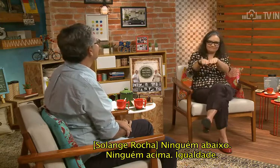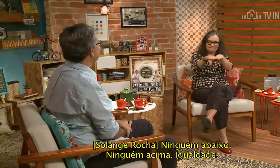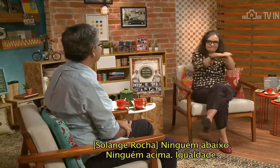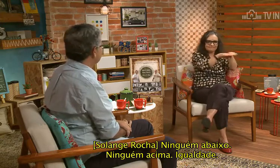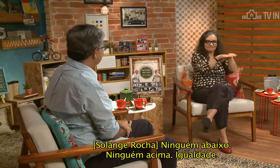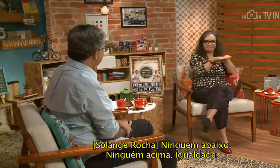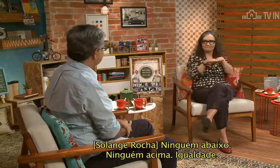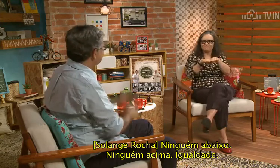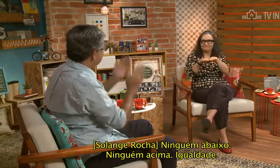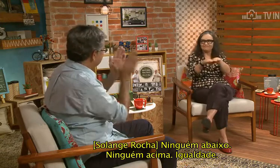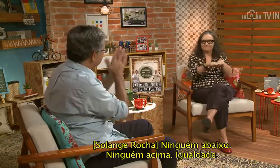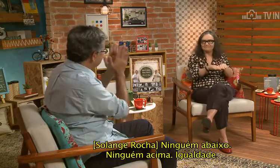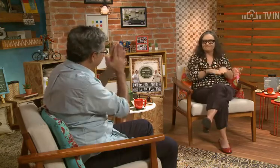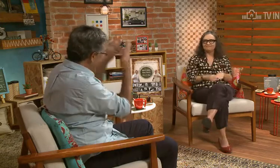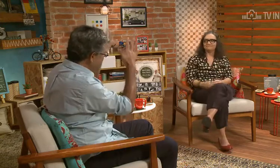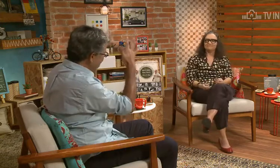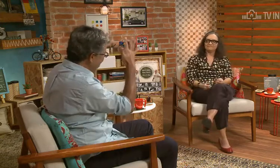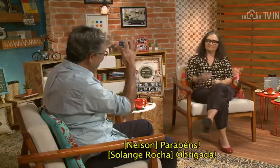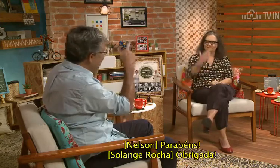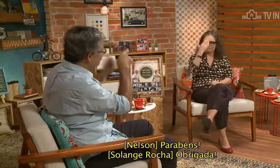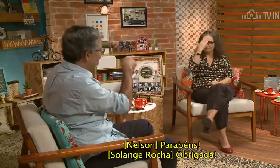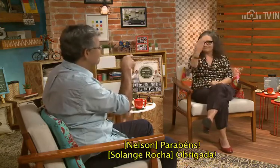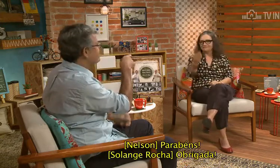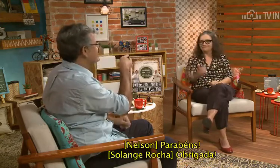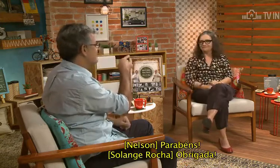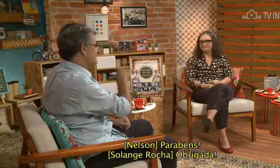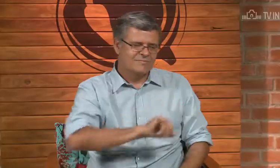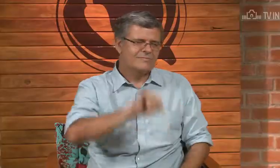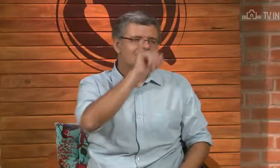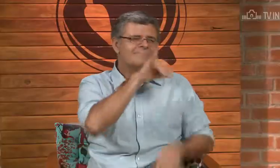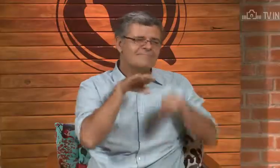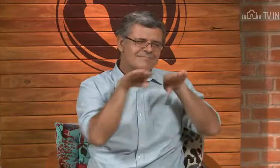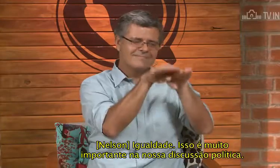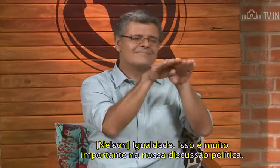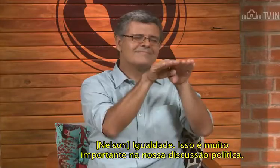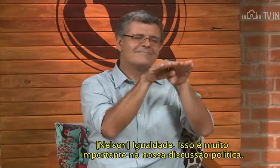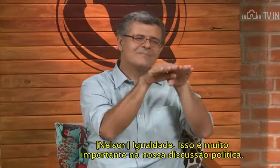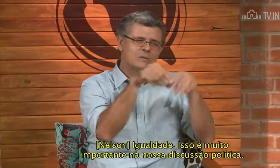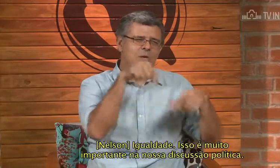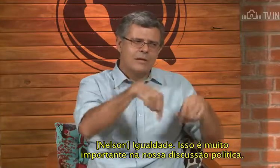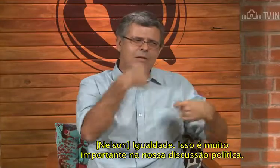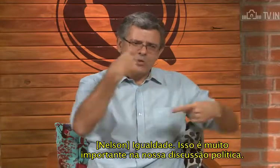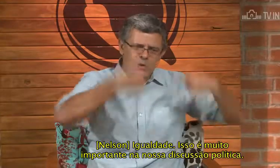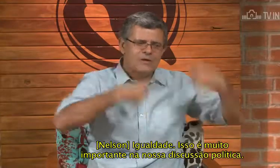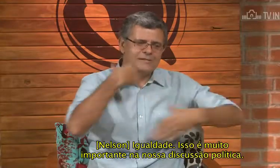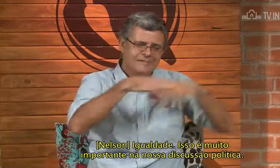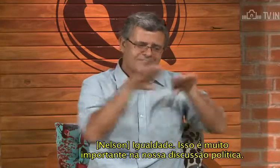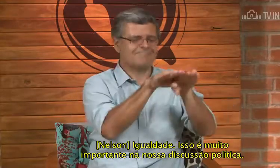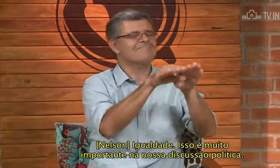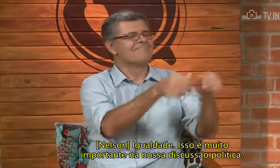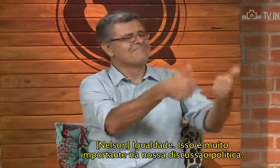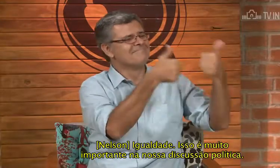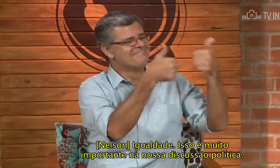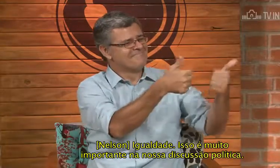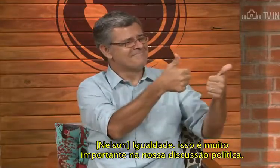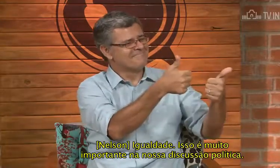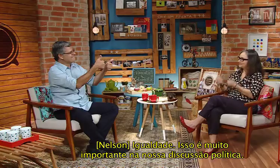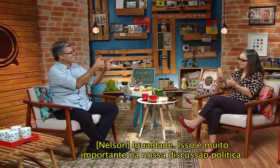Igualdade Parabéns Obrigada Igualdade Isso é muito importante Na nossa